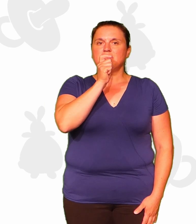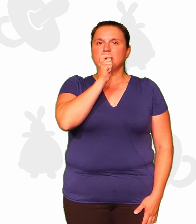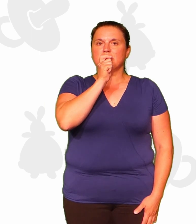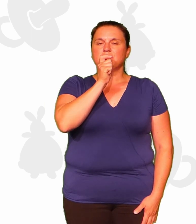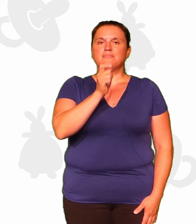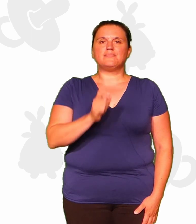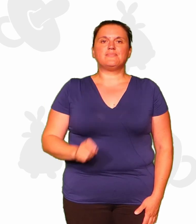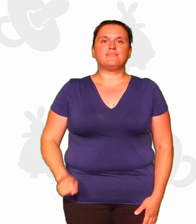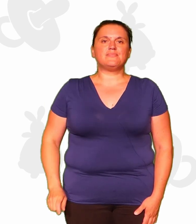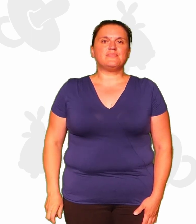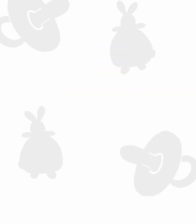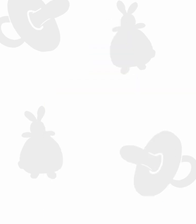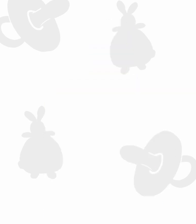Tétine.